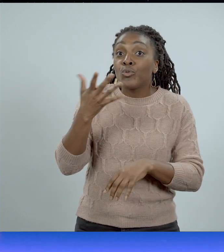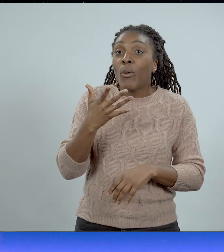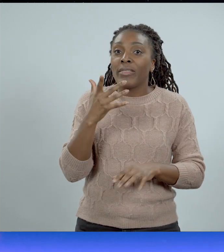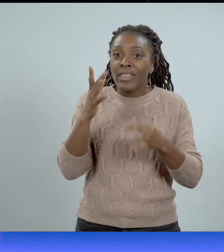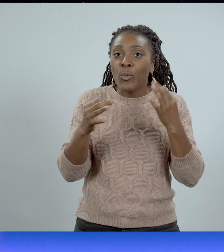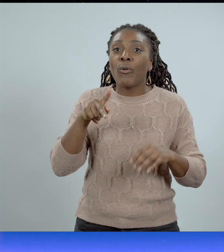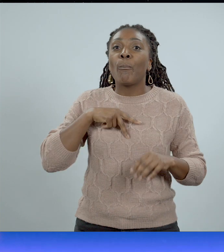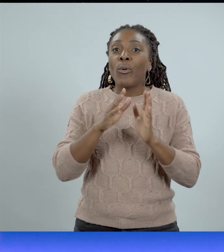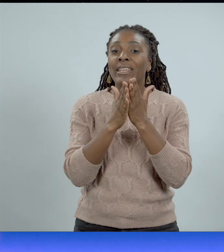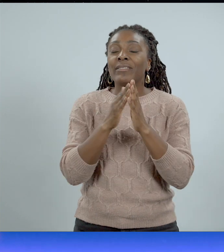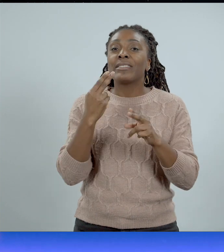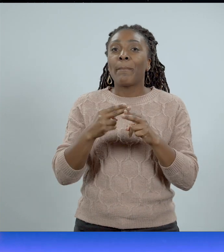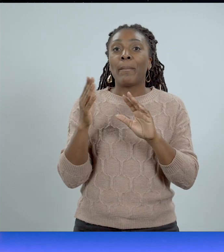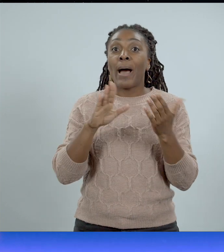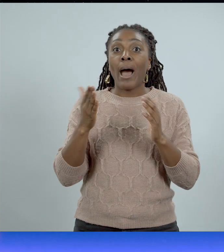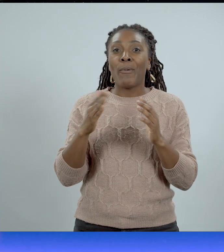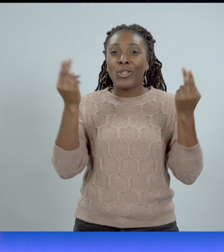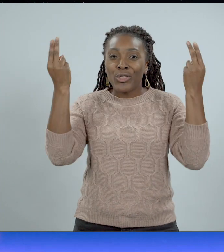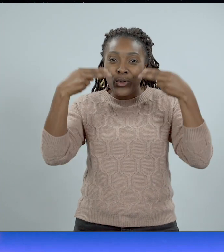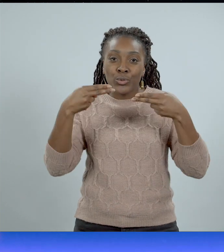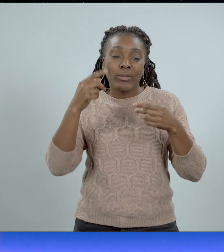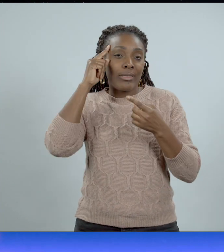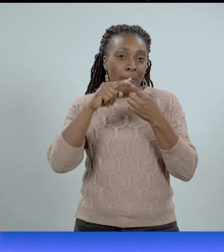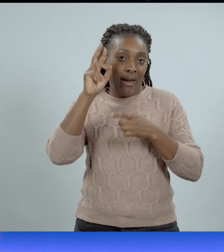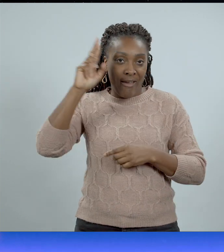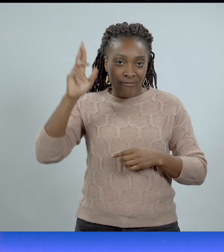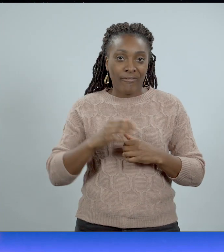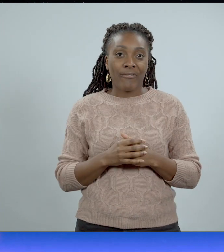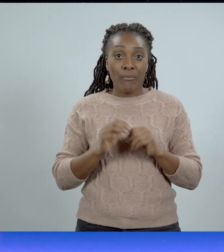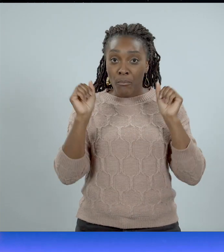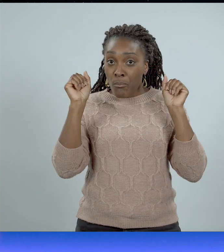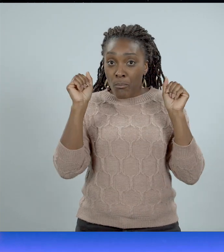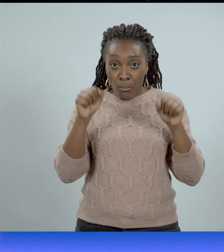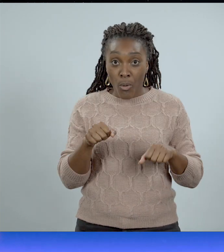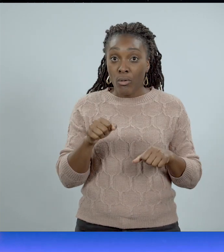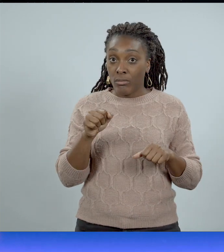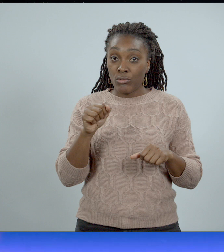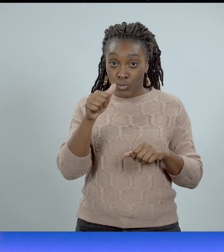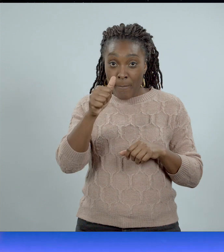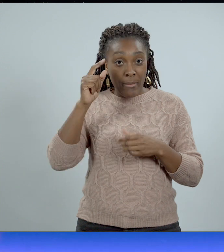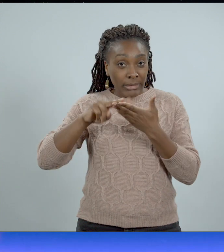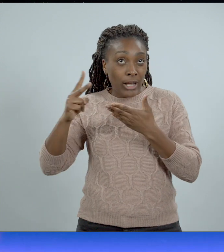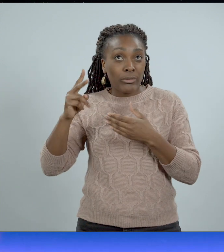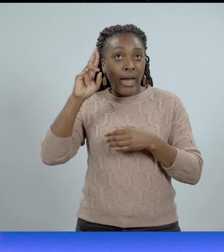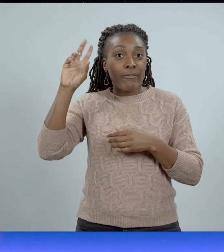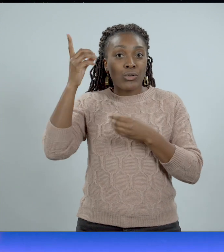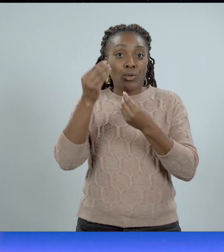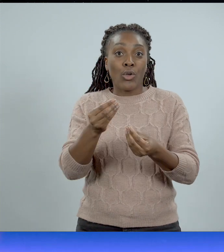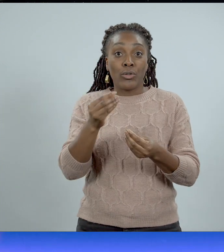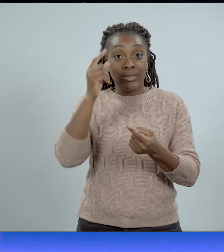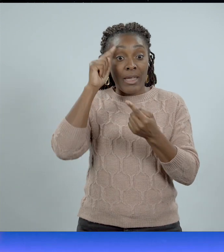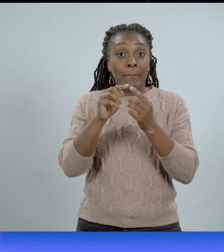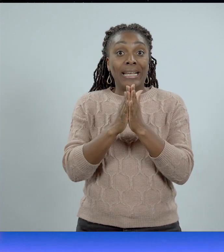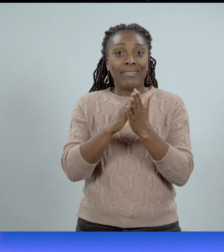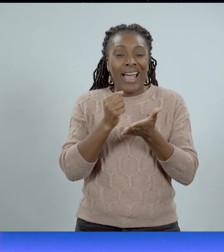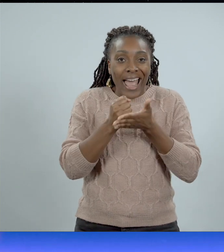le cas, de découvrir mon livre Paraboles nocturnes. C'est un livre qui parle de rêves. Vous pouvez interpréter les rêves que Dieu vous donne et le but de ce livre, c'est